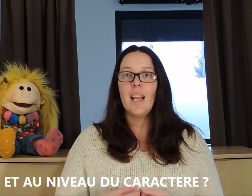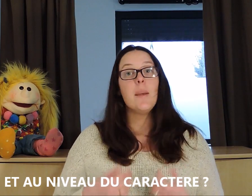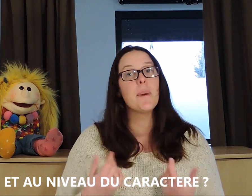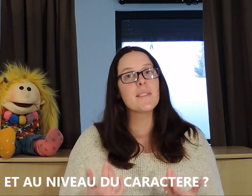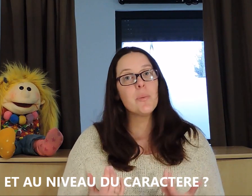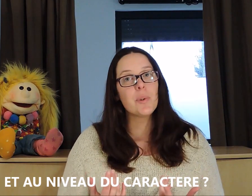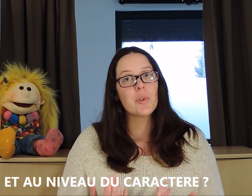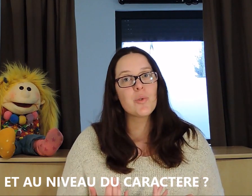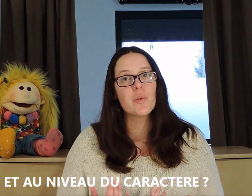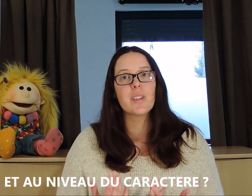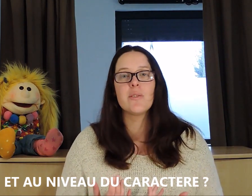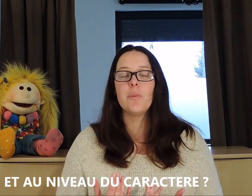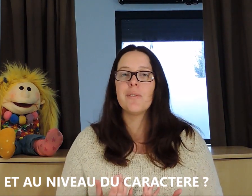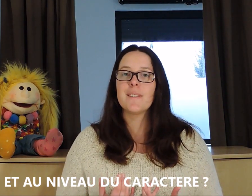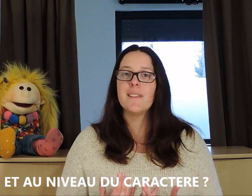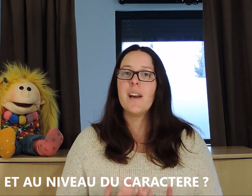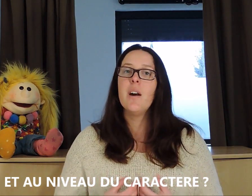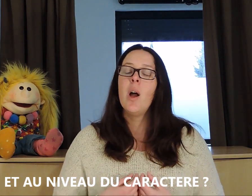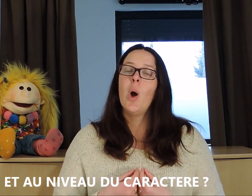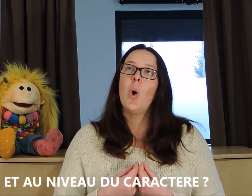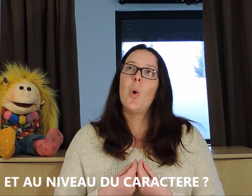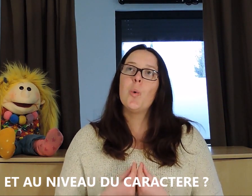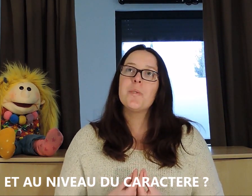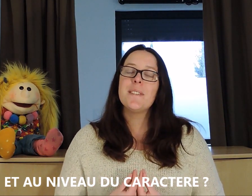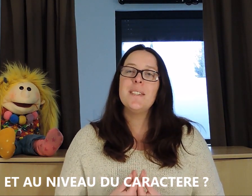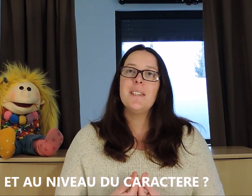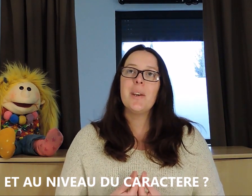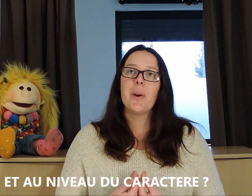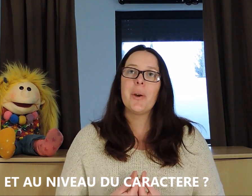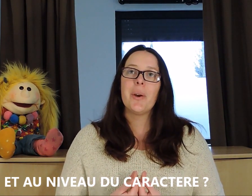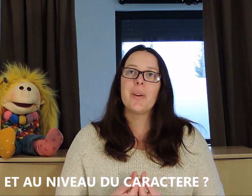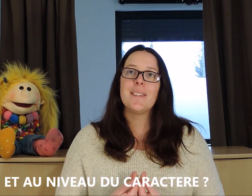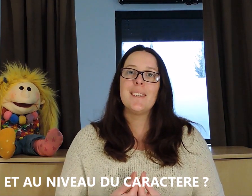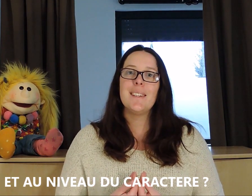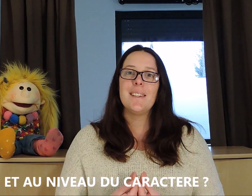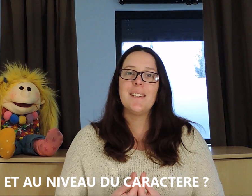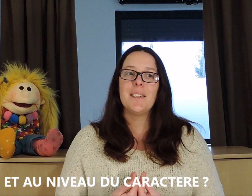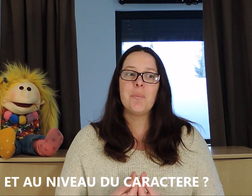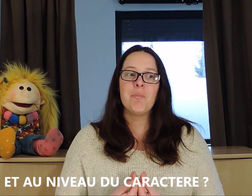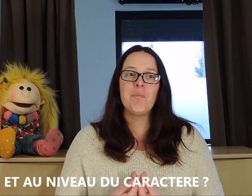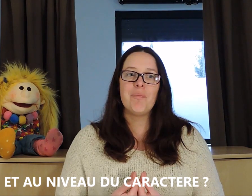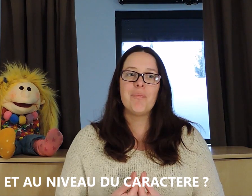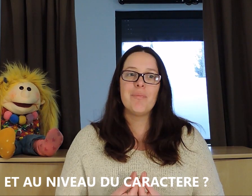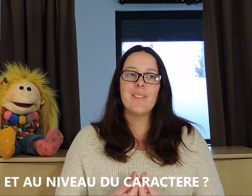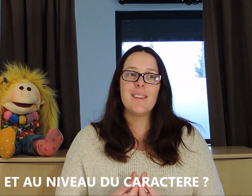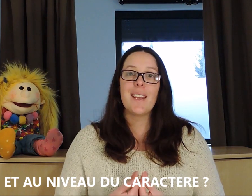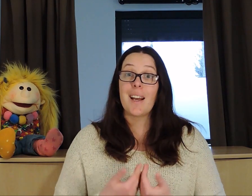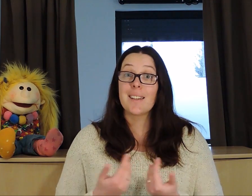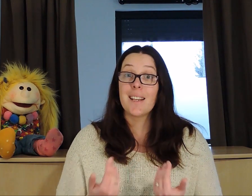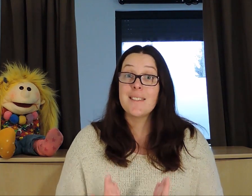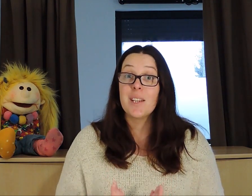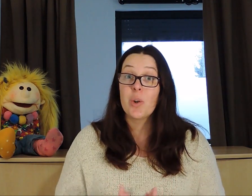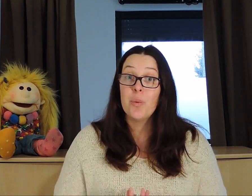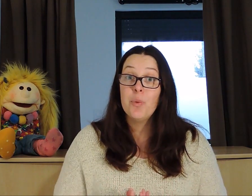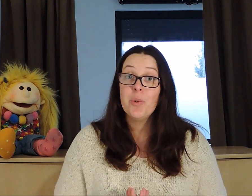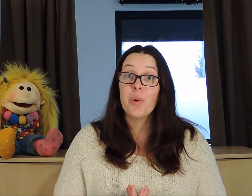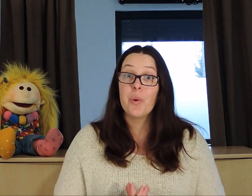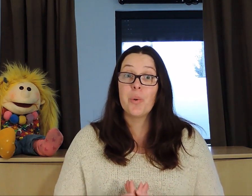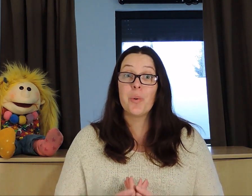Les personnes porteuses de trisomie 21 ont aussi des caractéristiques communes au